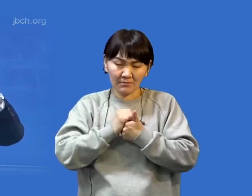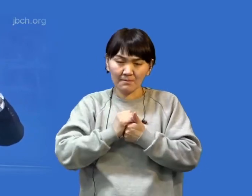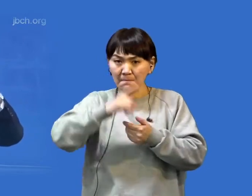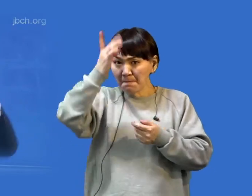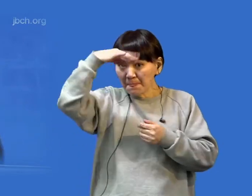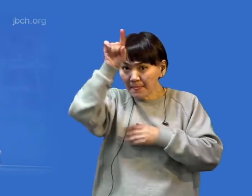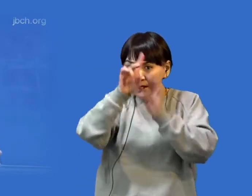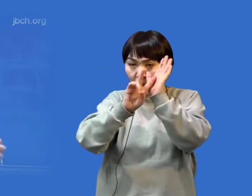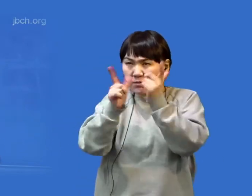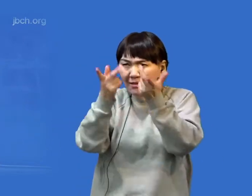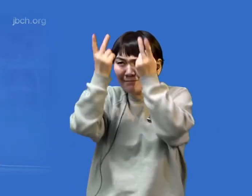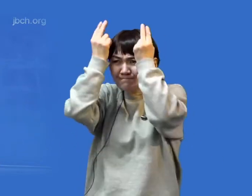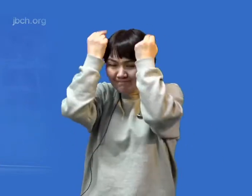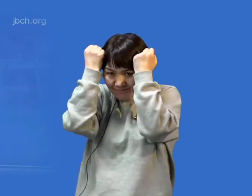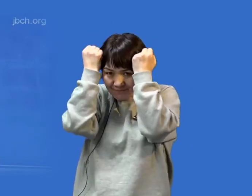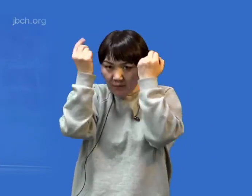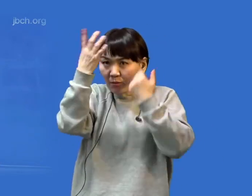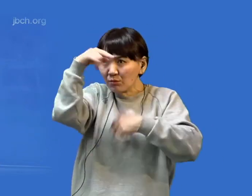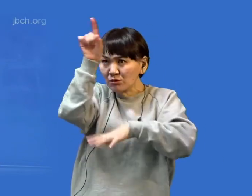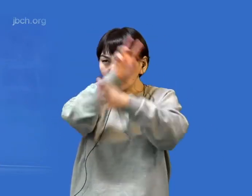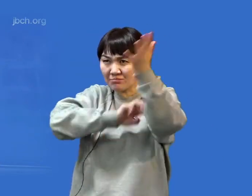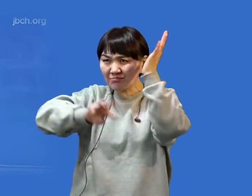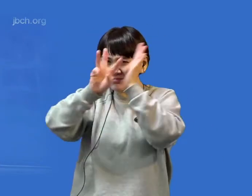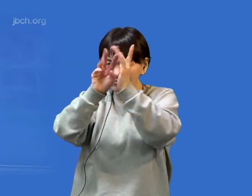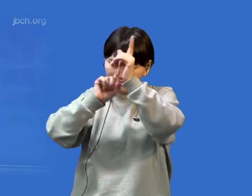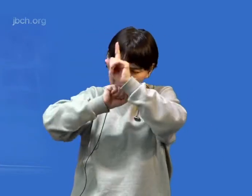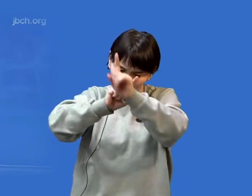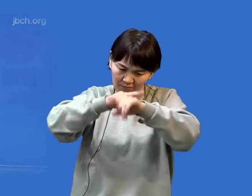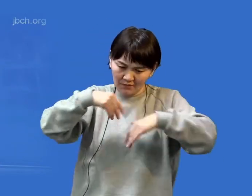бурханы үгэнд дуулууртай байж бурханы хүслийн дагуу амьдарч